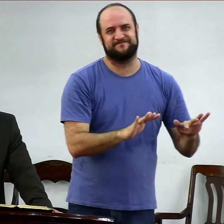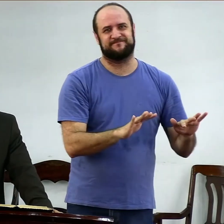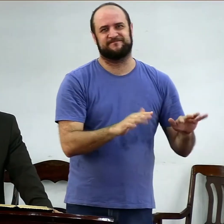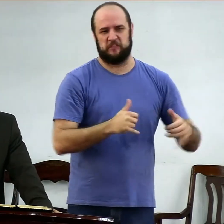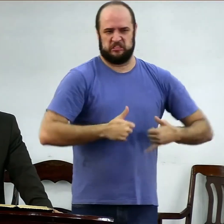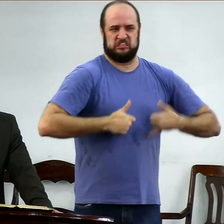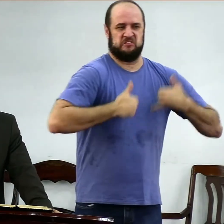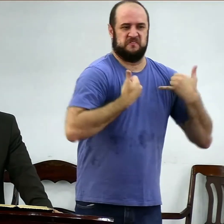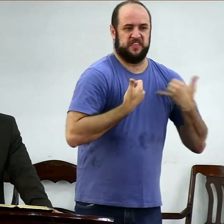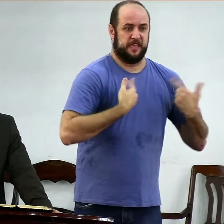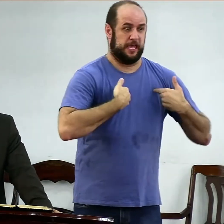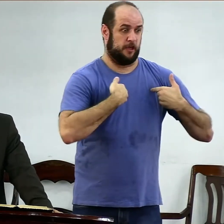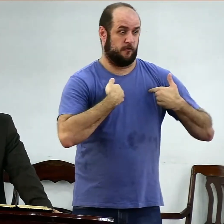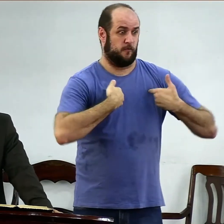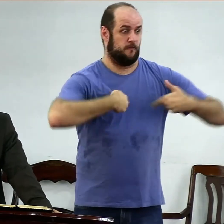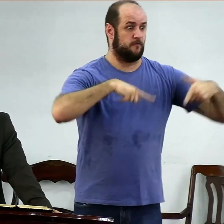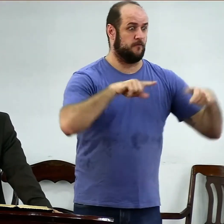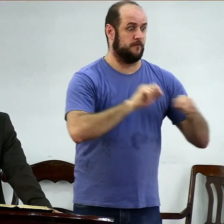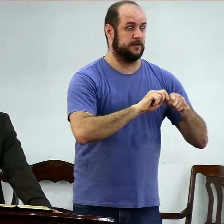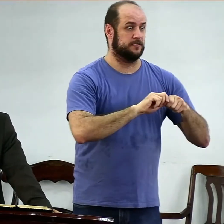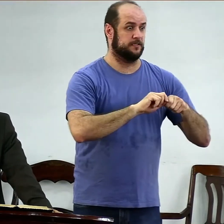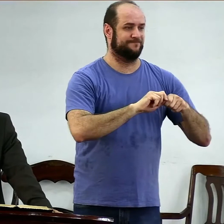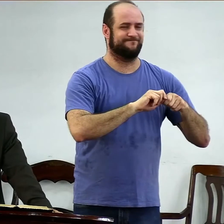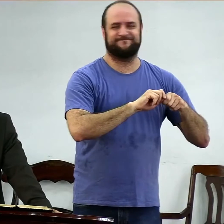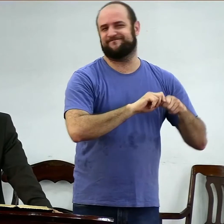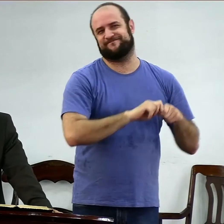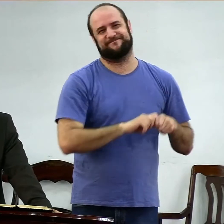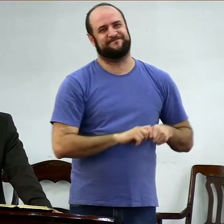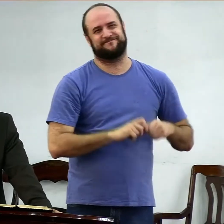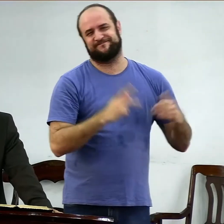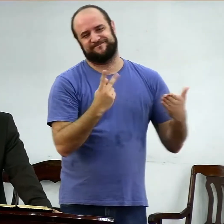de fazer acontecer.